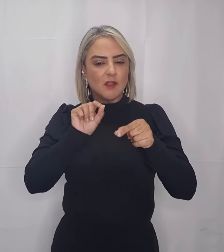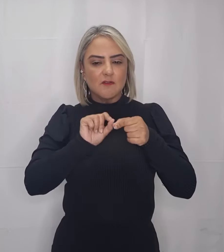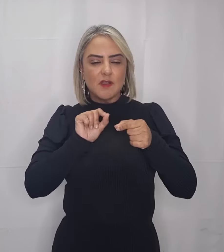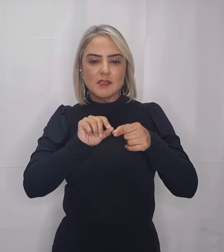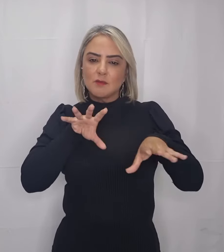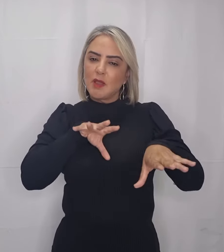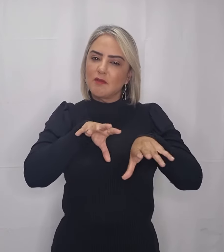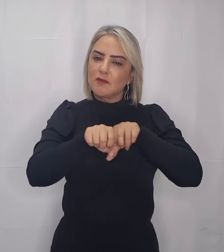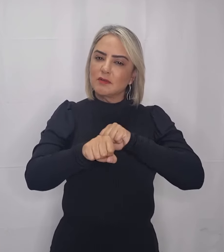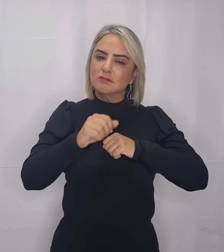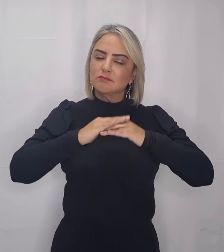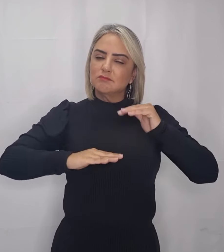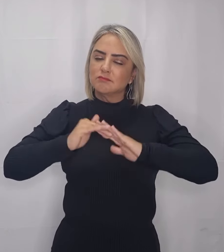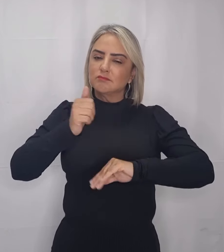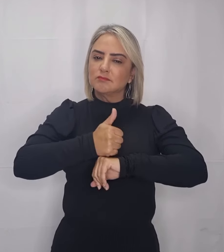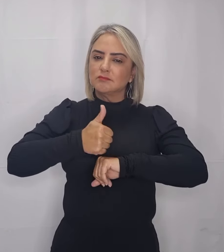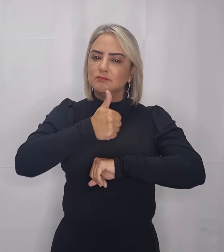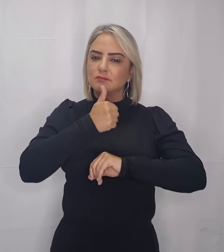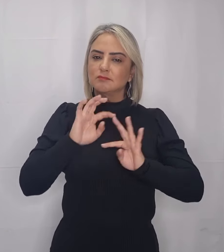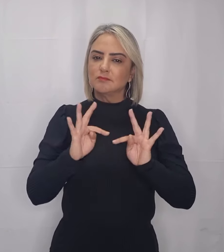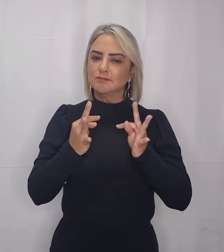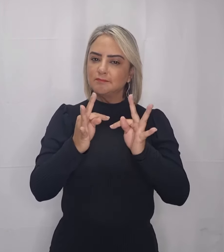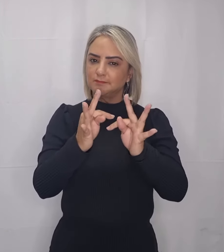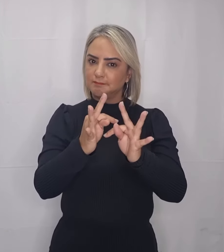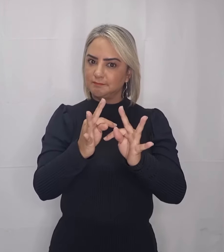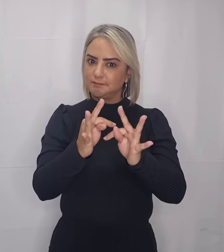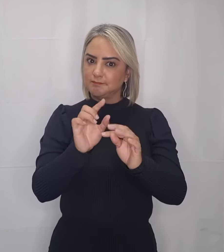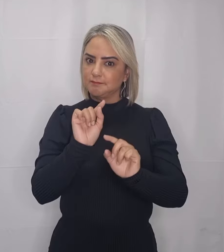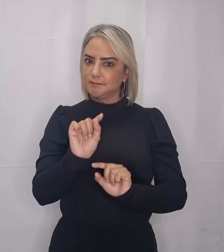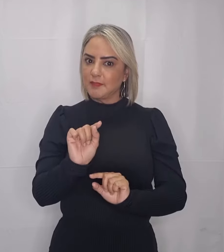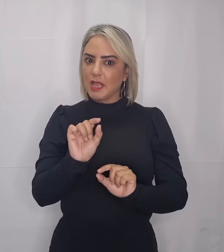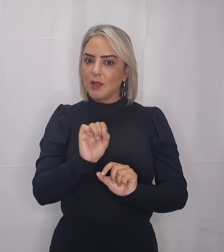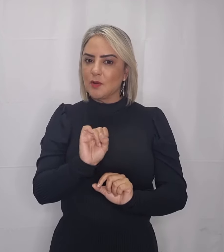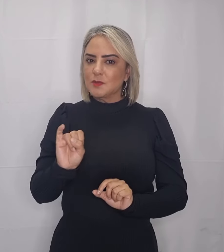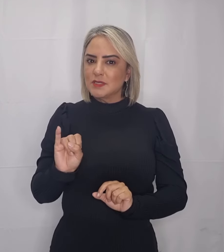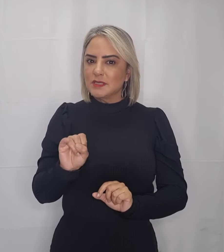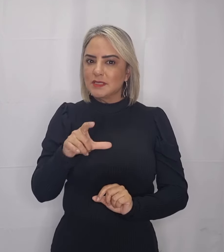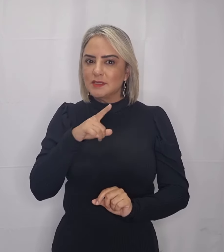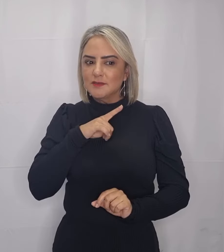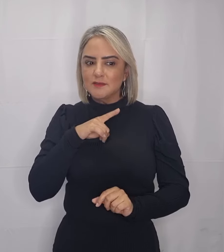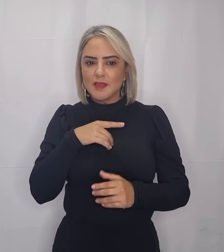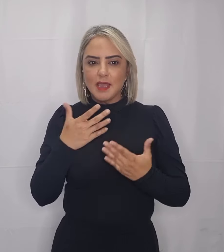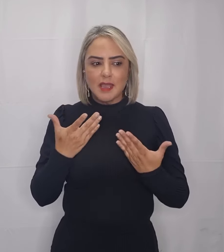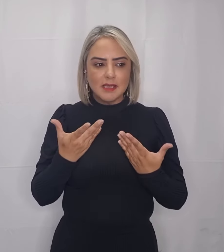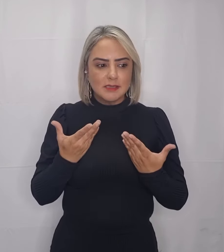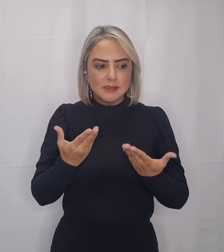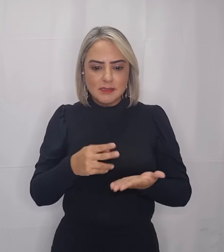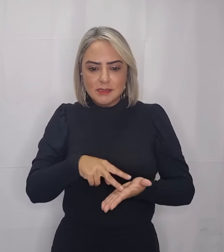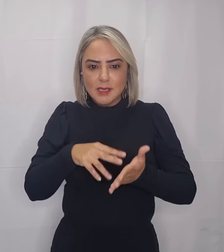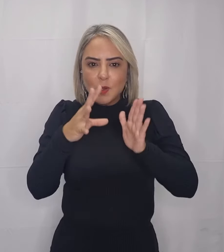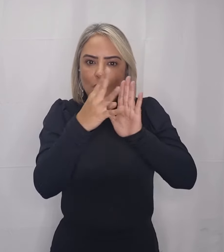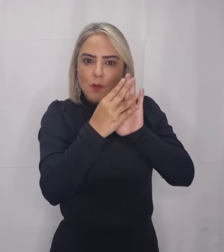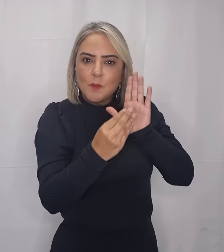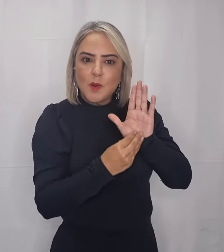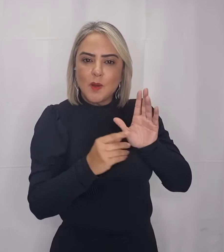profissional e tecnológica. É como se estivessem diante de um modelo capaz de corrigir as